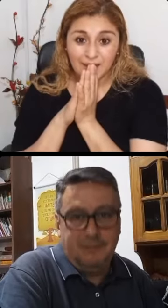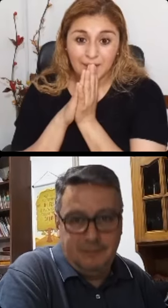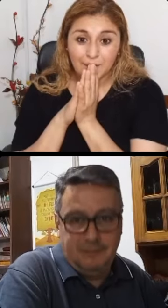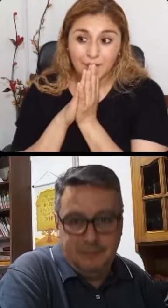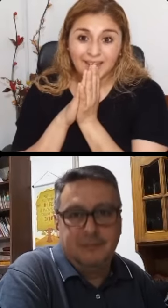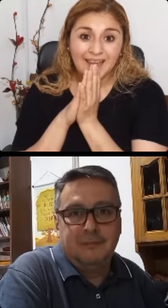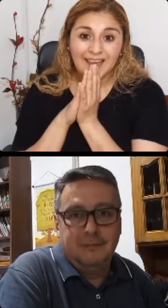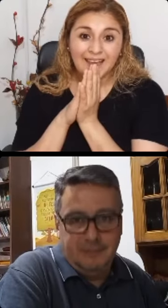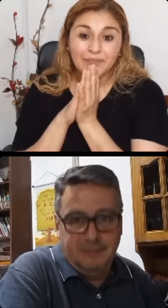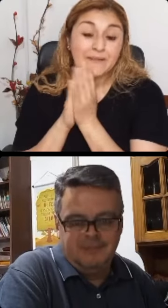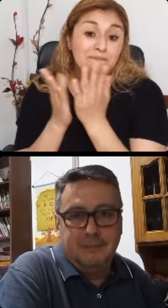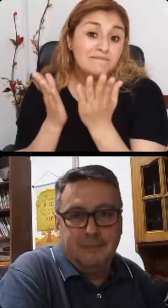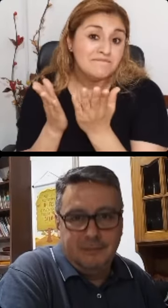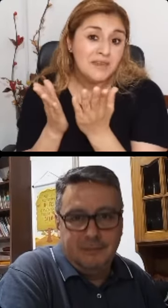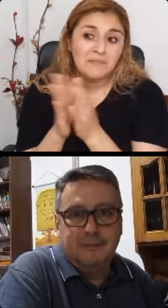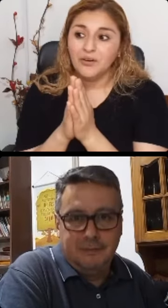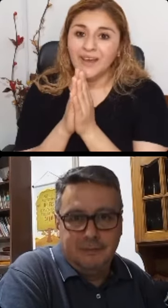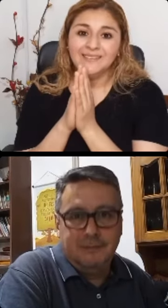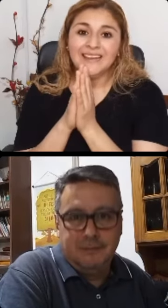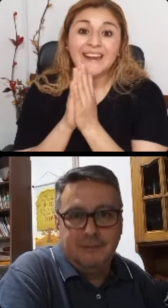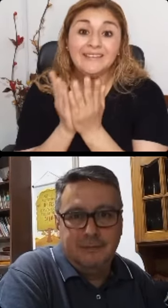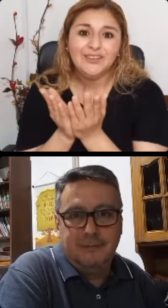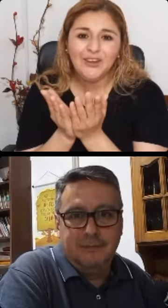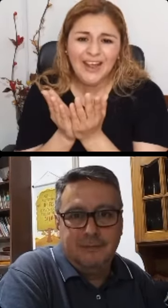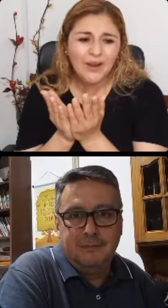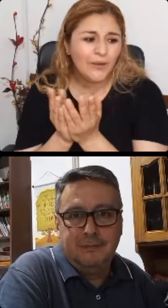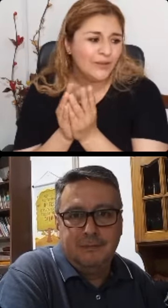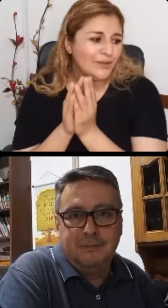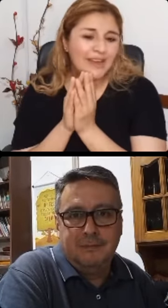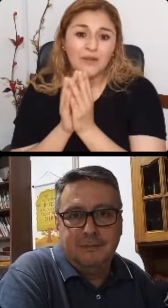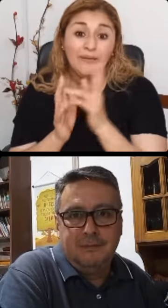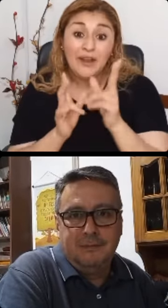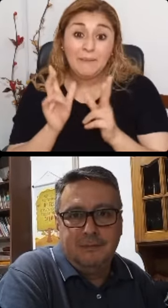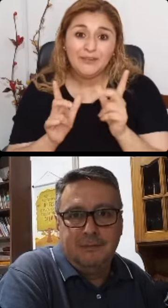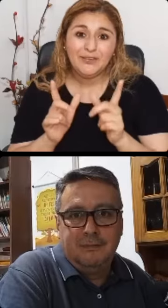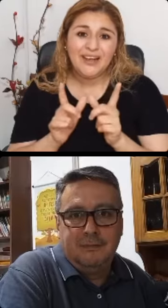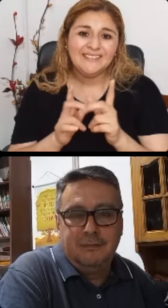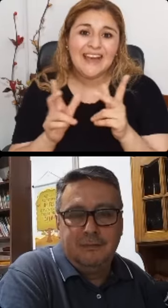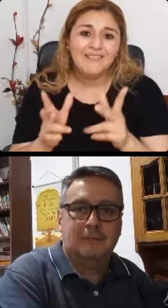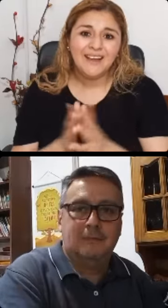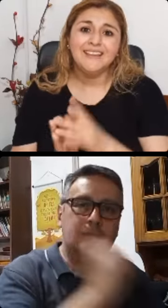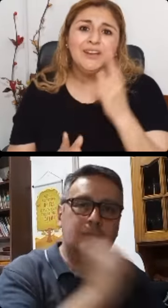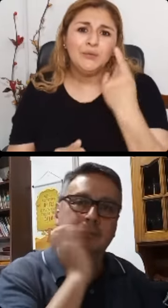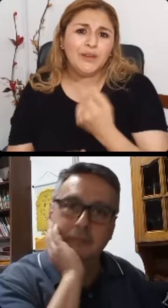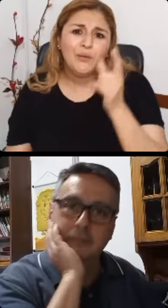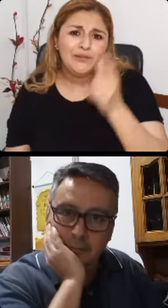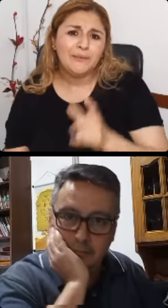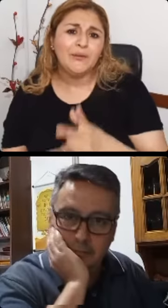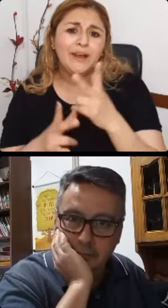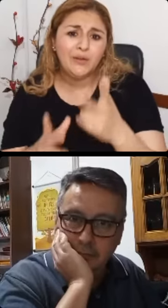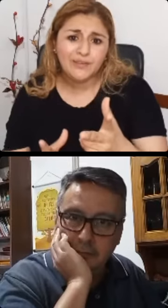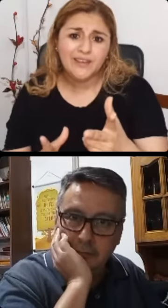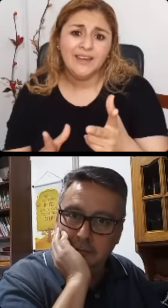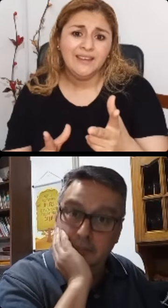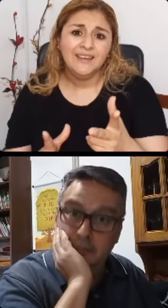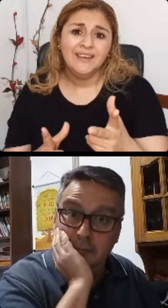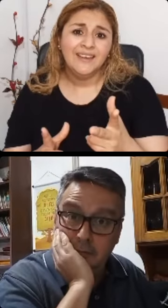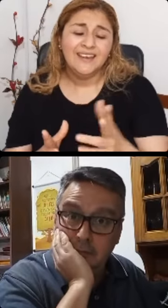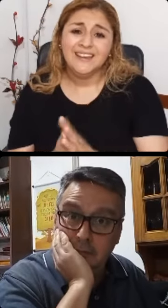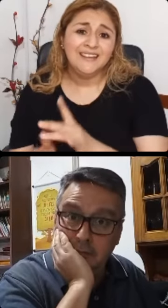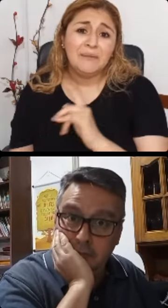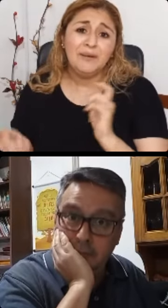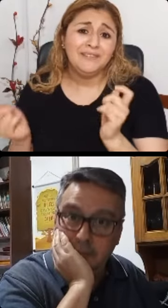porque mismo es irracional cuando cuando las personas hablan que tienen un discurso para una cosa